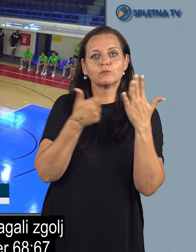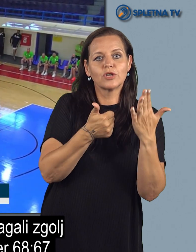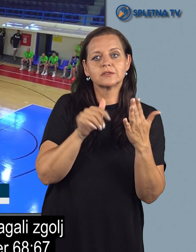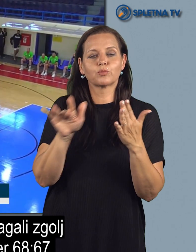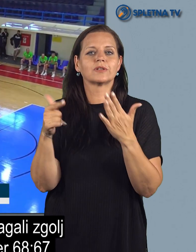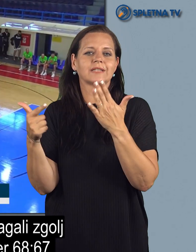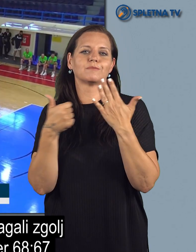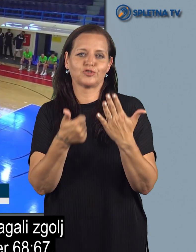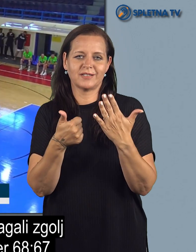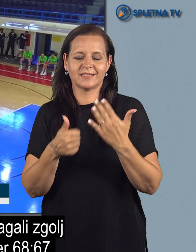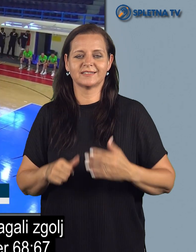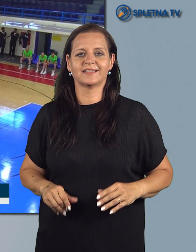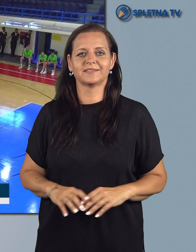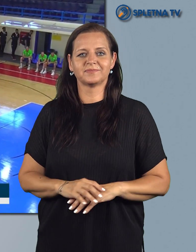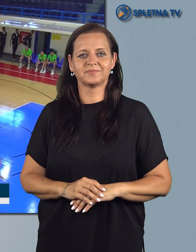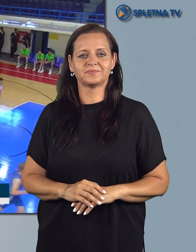68-67.